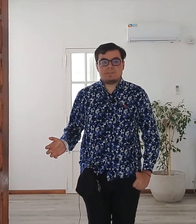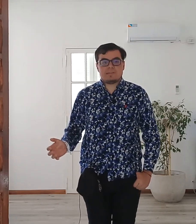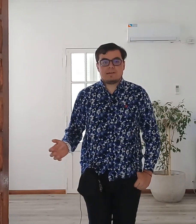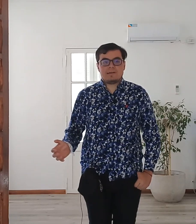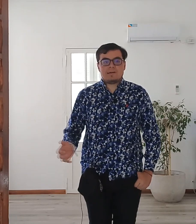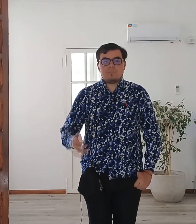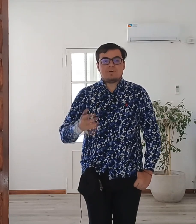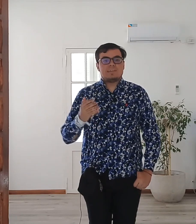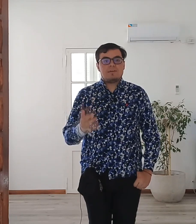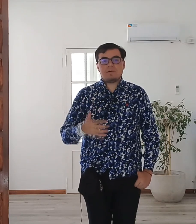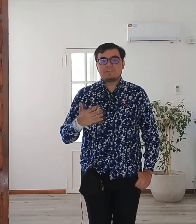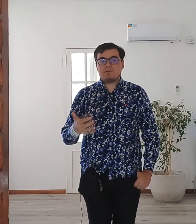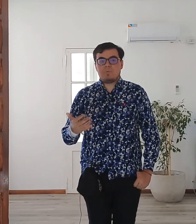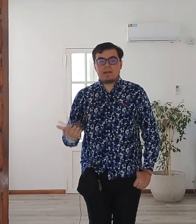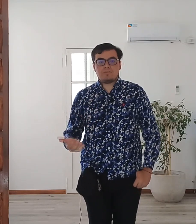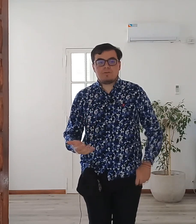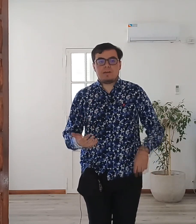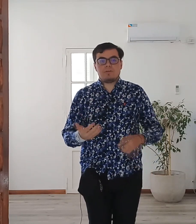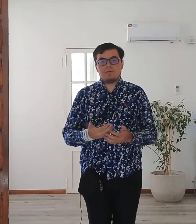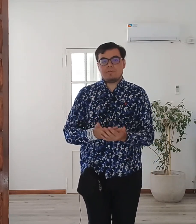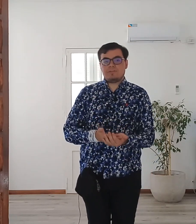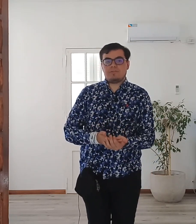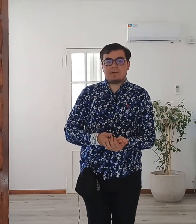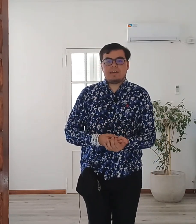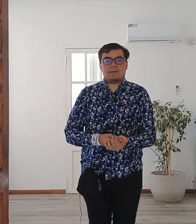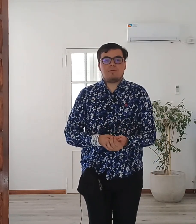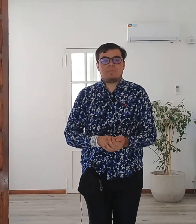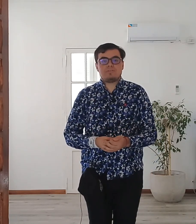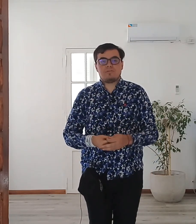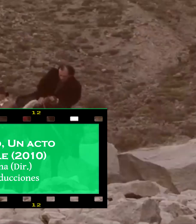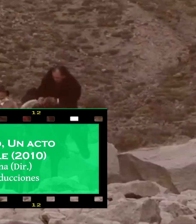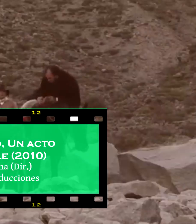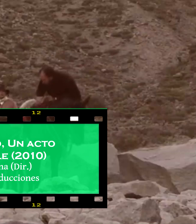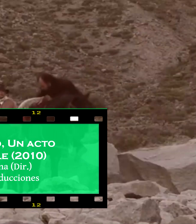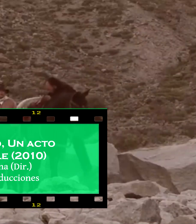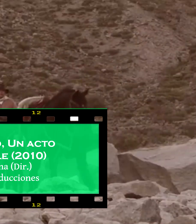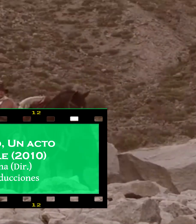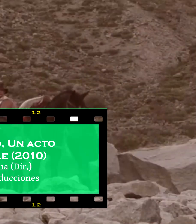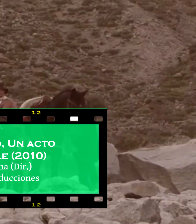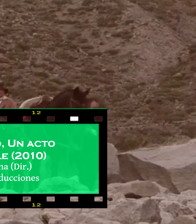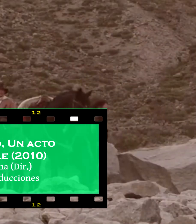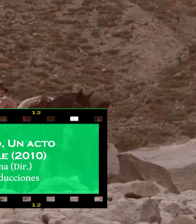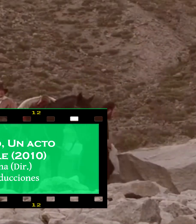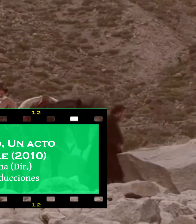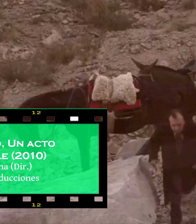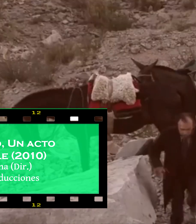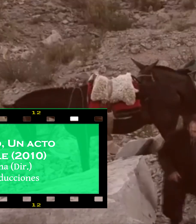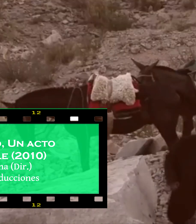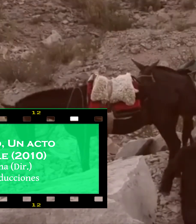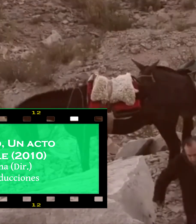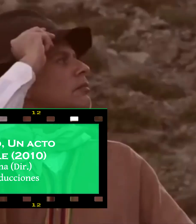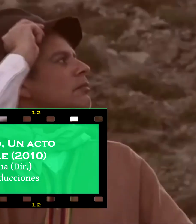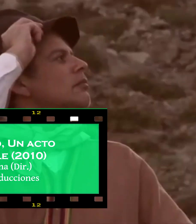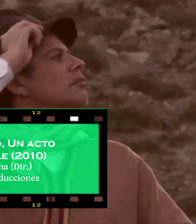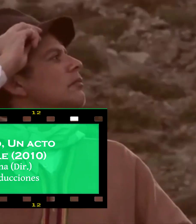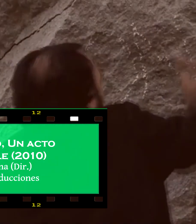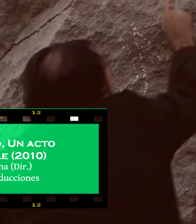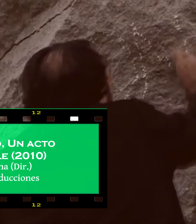provincia. Pues hay algo que pasamos por alto en los libros de historia, en los momentos más míticos de nuestra historia local, es que el máximo ídolo de la historia